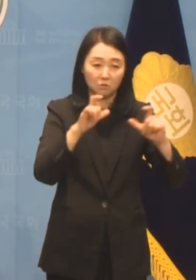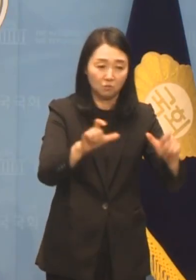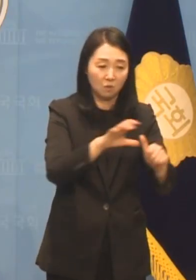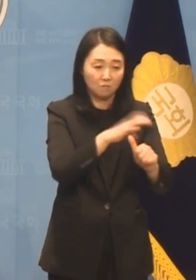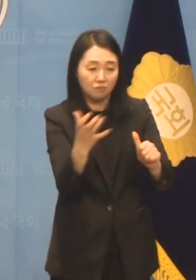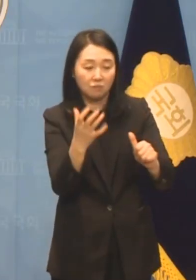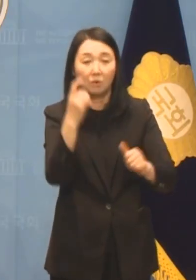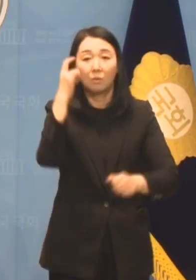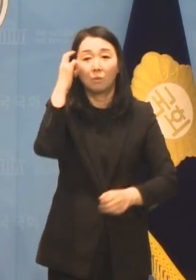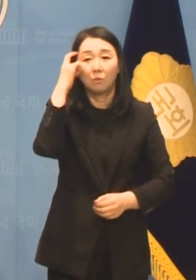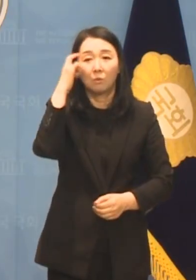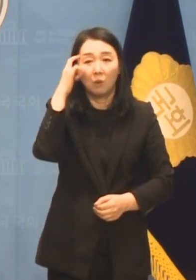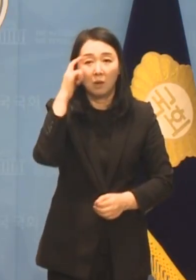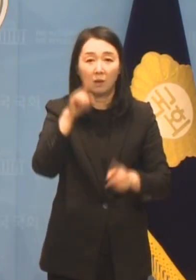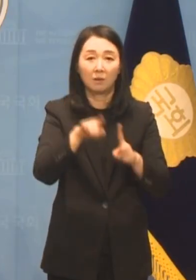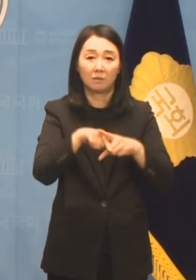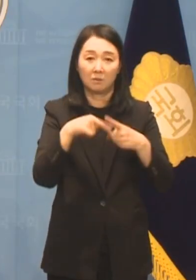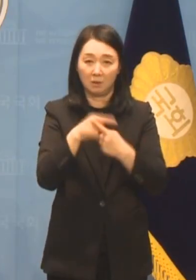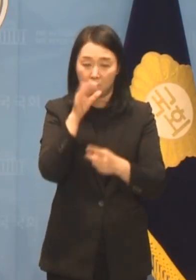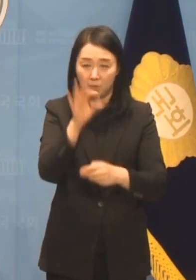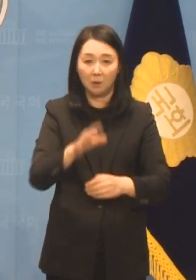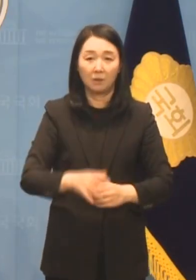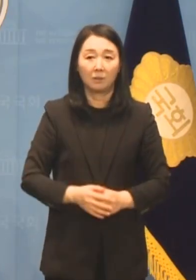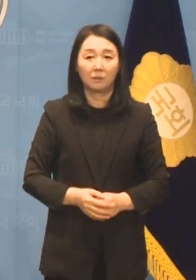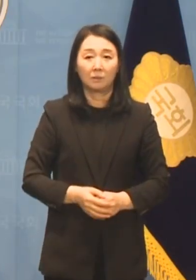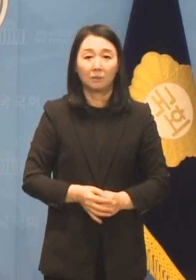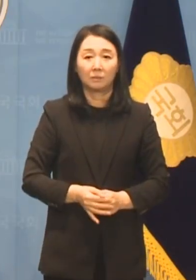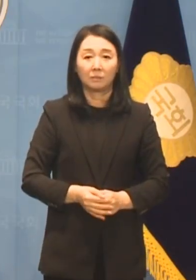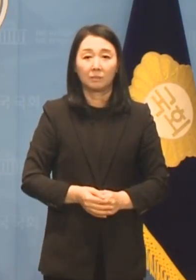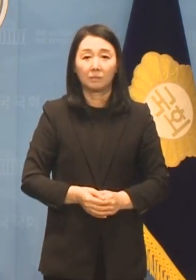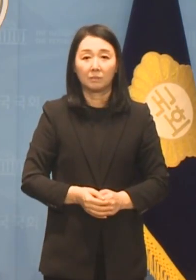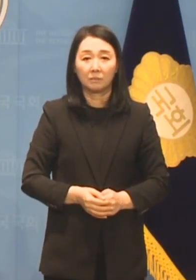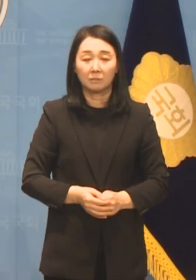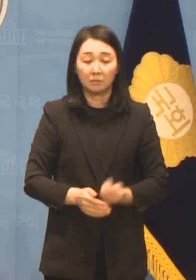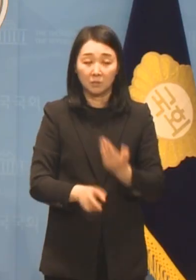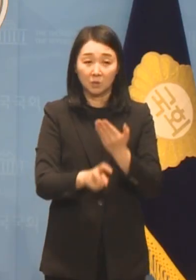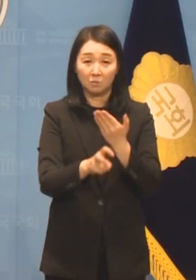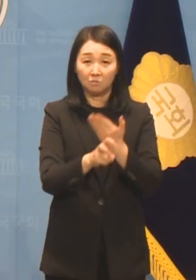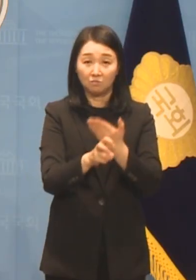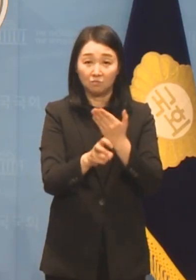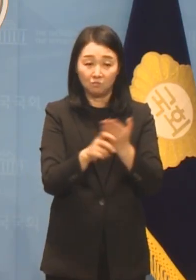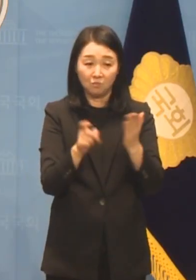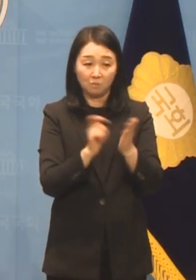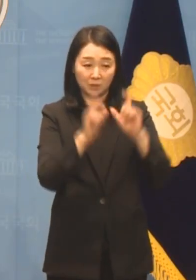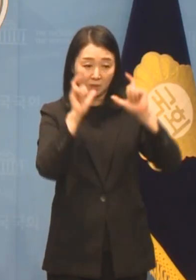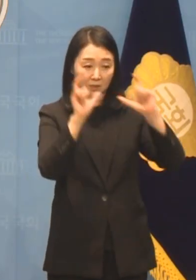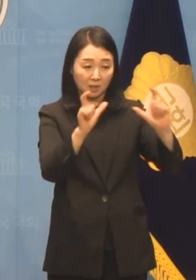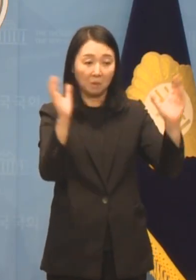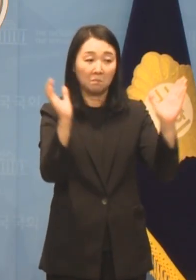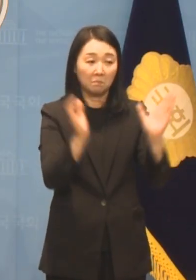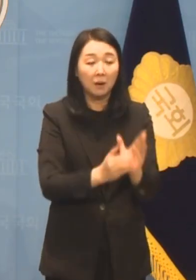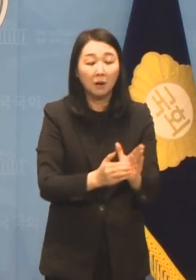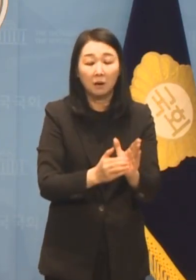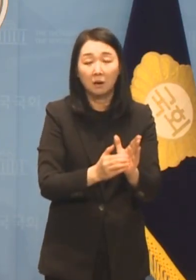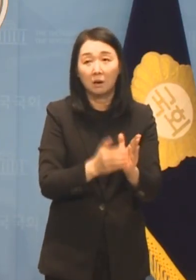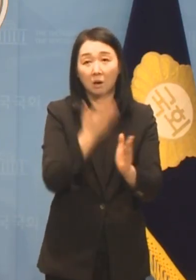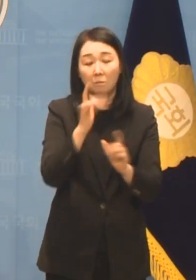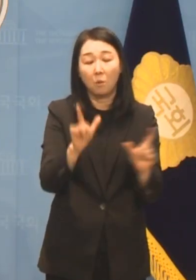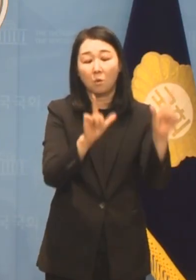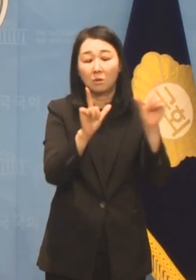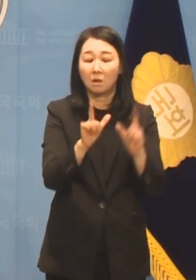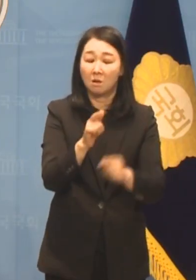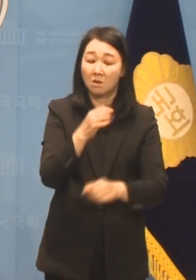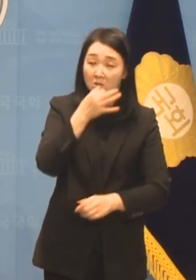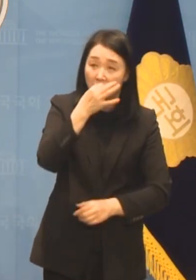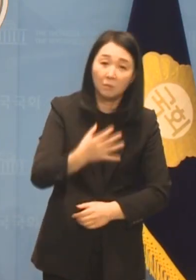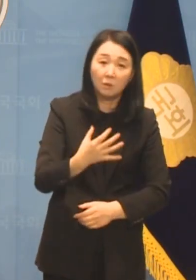완화하겠다는 것인지 전혀 이해가 되지 않습니다. 그리고 불법 비상계엄으로 민생과 경제가 파탄이 났음에도 내수